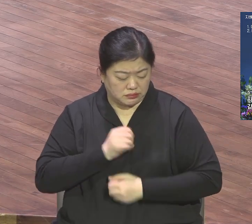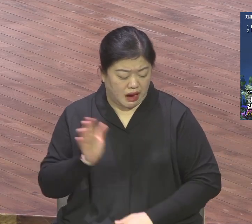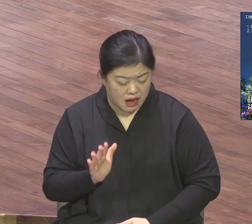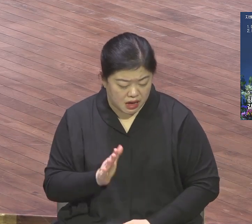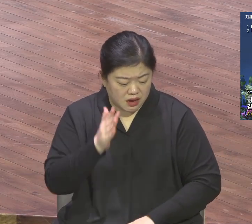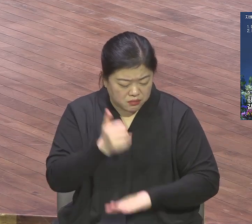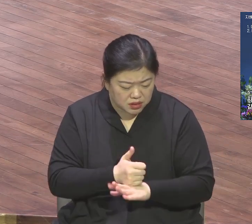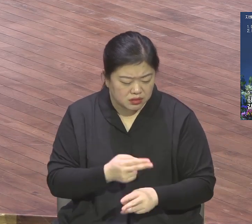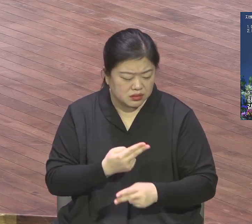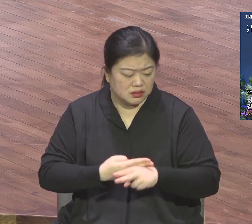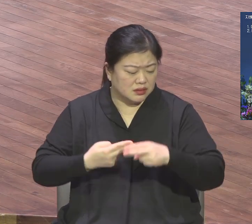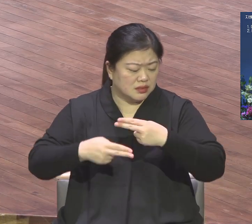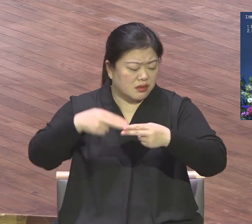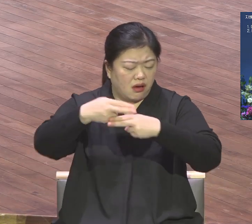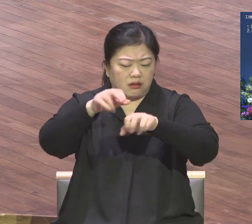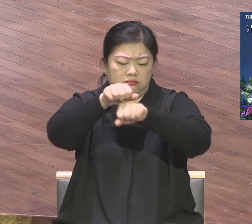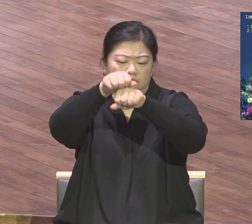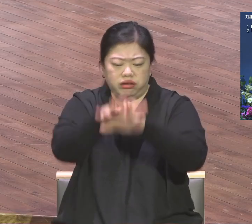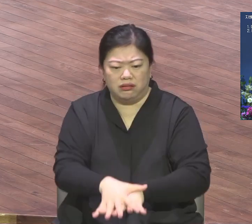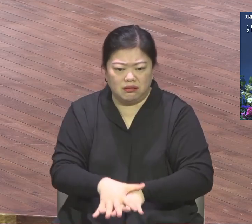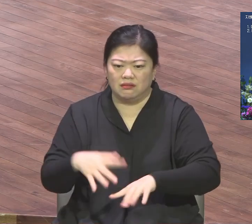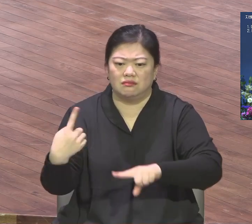없는 것과 같다 그랬어요.